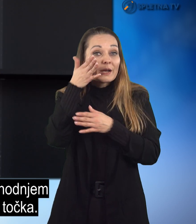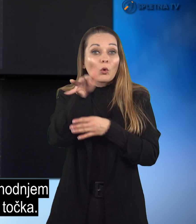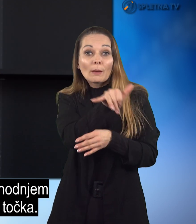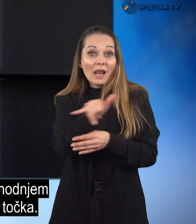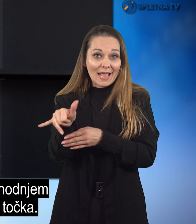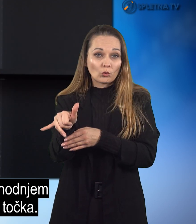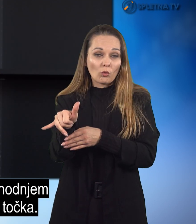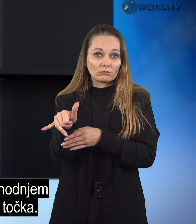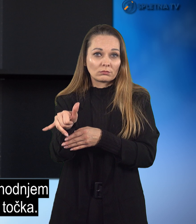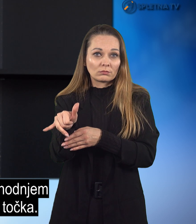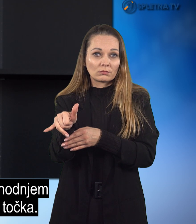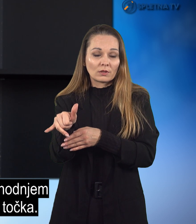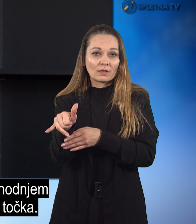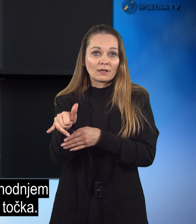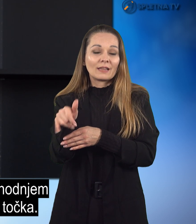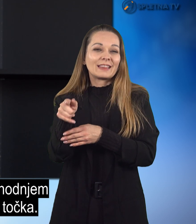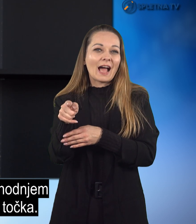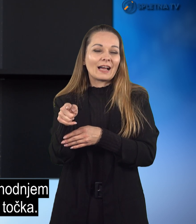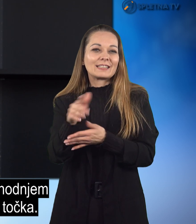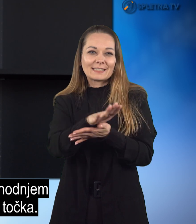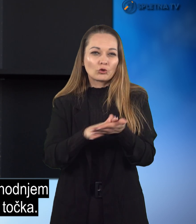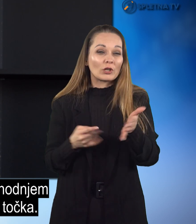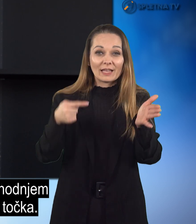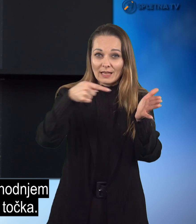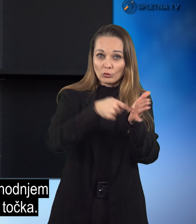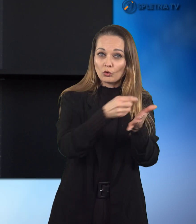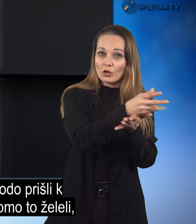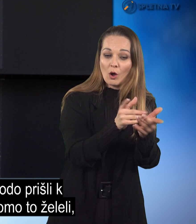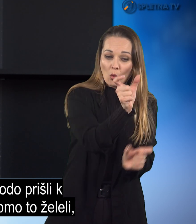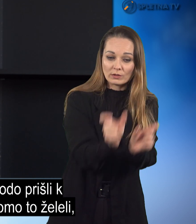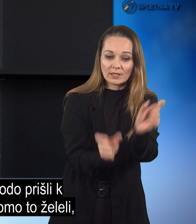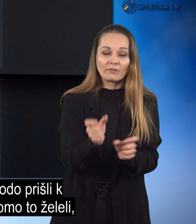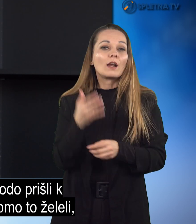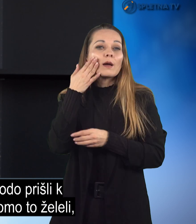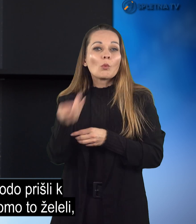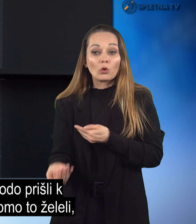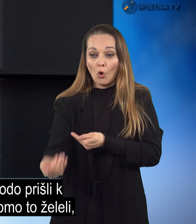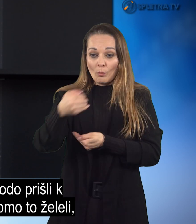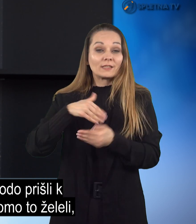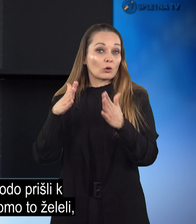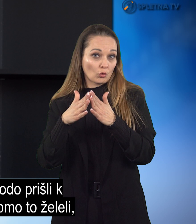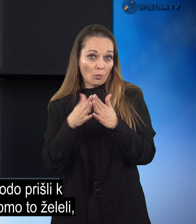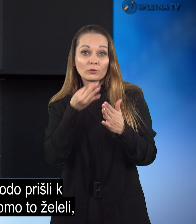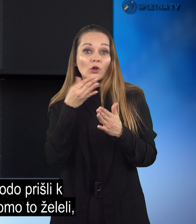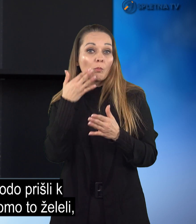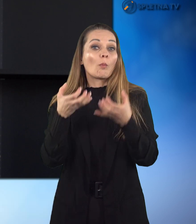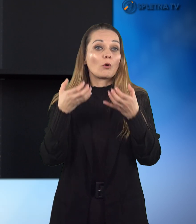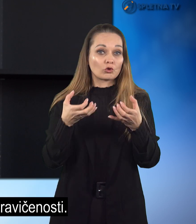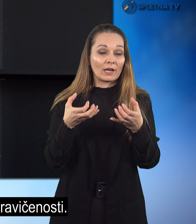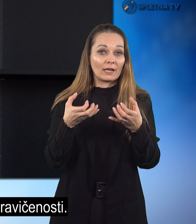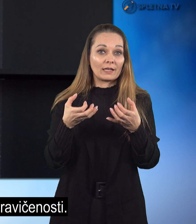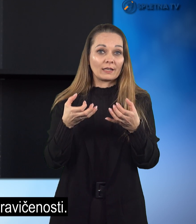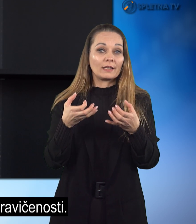v prihodnjem letu vstopna točka, ocenjevalci, ki bodo prišli k nam na dom, če bomo to želeli,